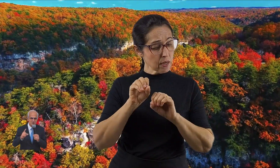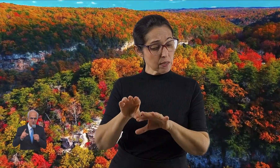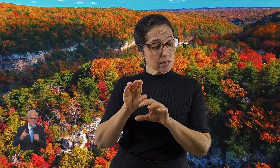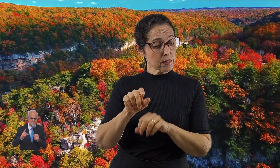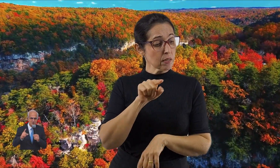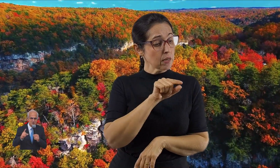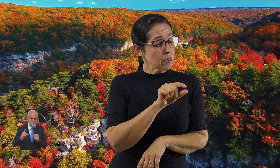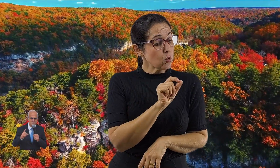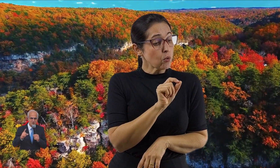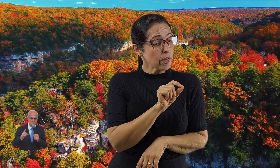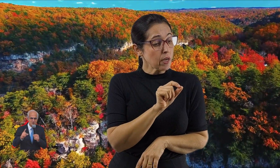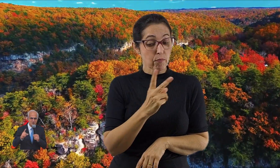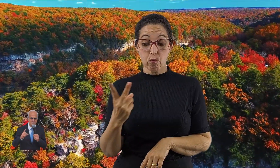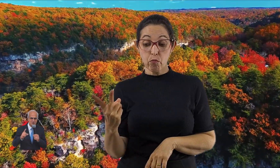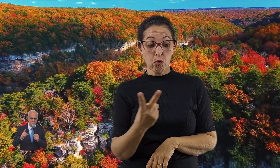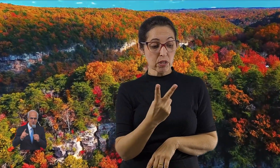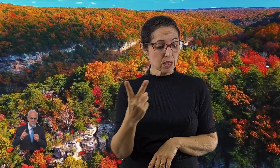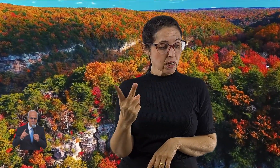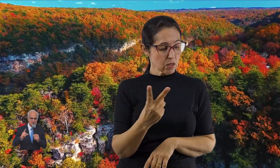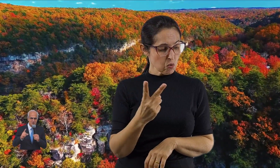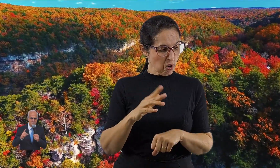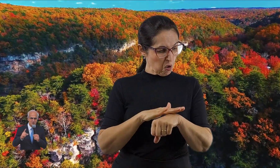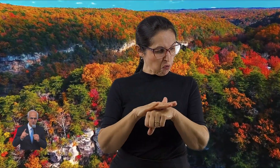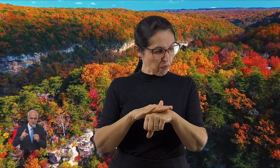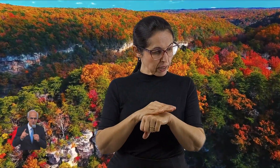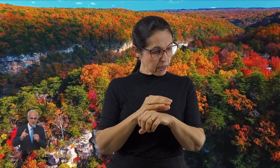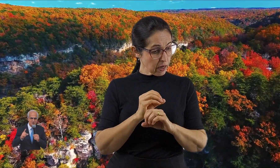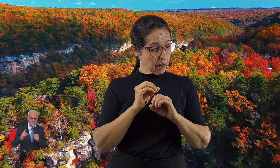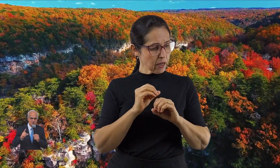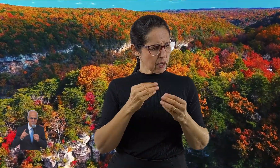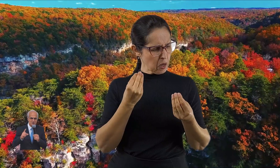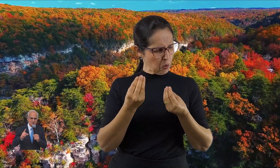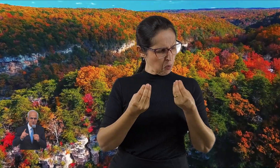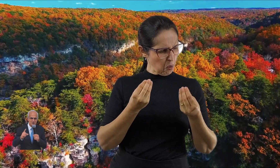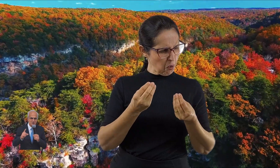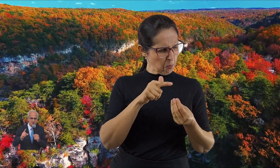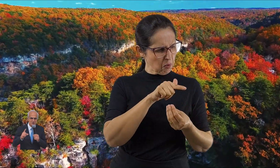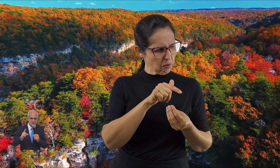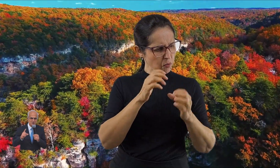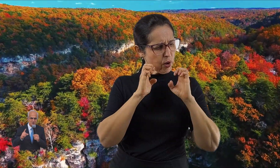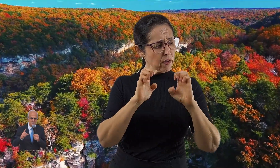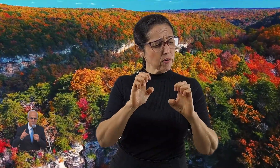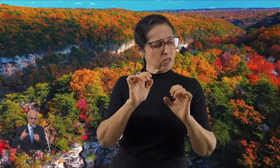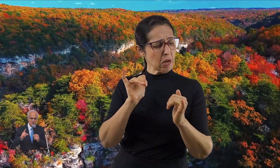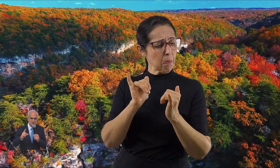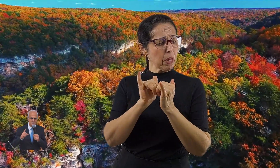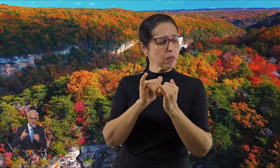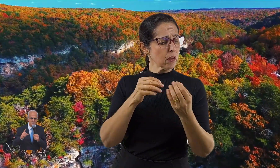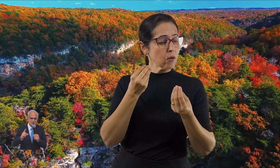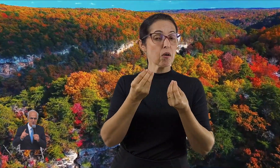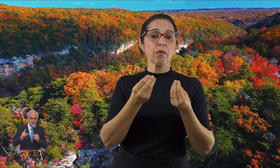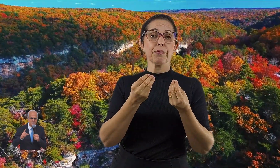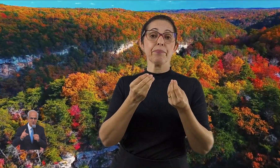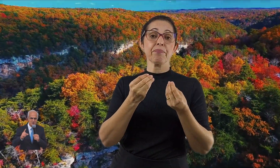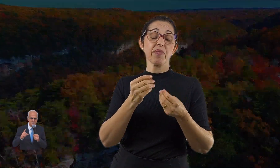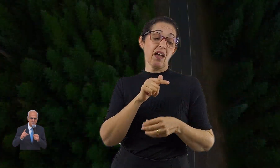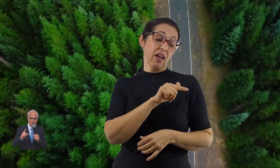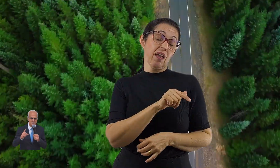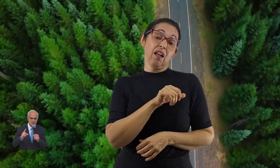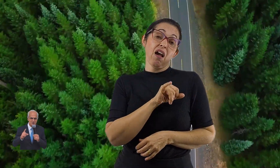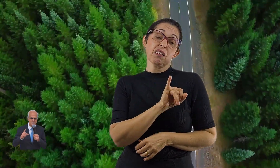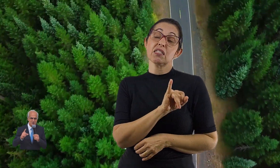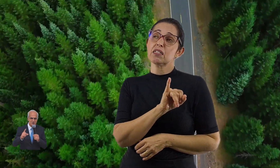não se falam. O que você ensina? Que evangelho é esse? Evangelho de perdão, de amor. Ah, mas aí quer colocar condição para o perdão.